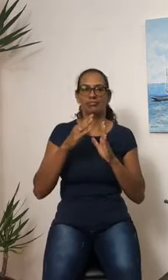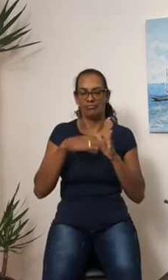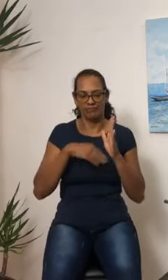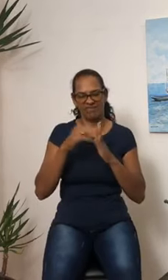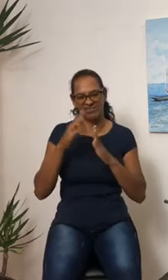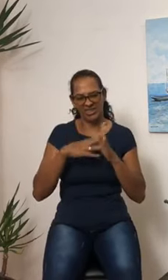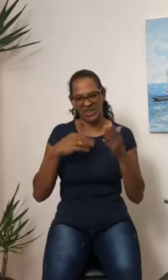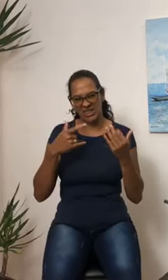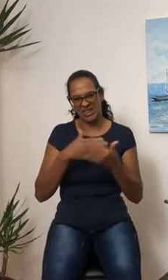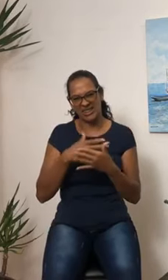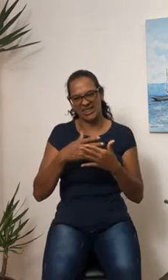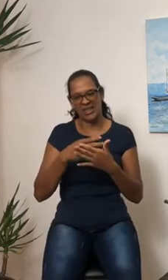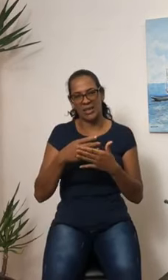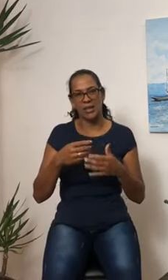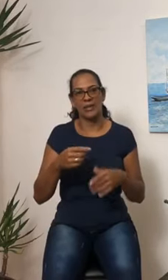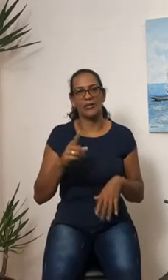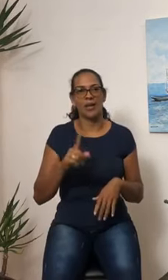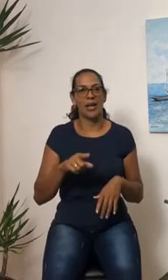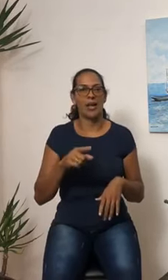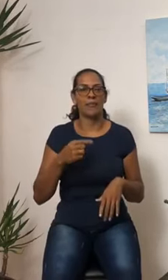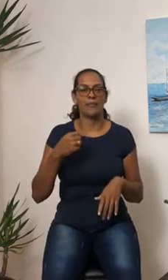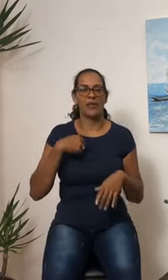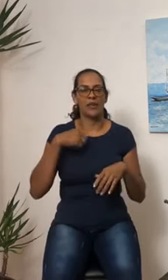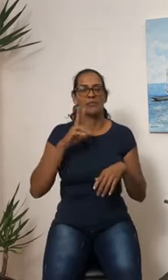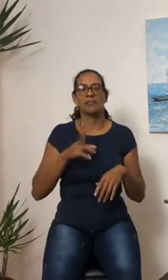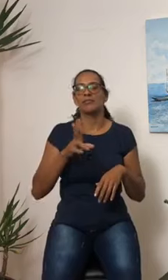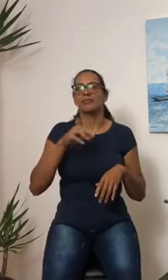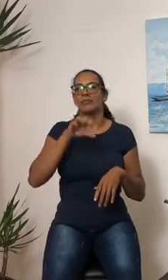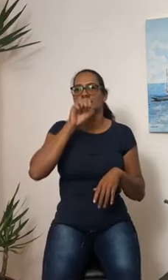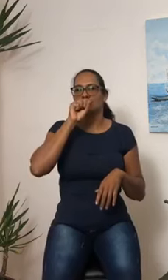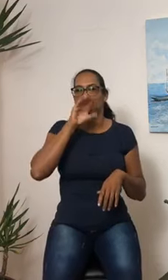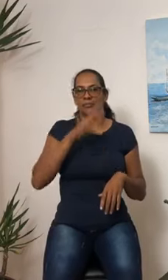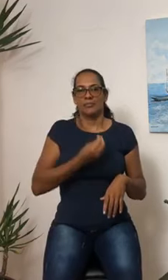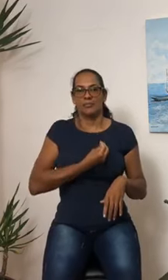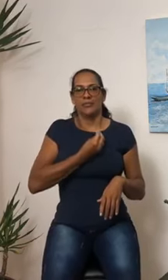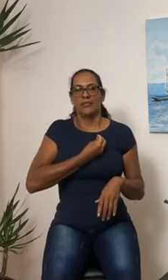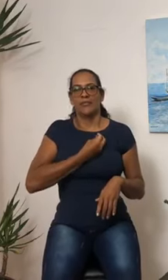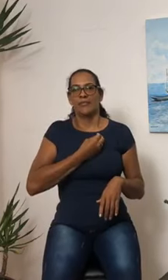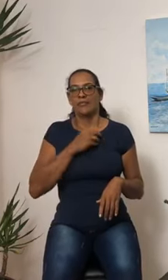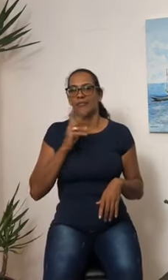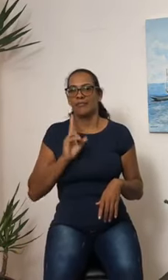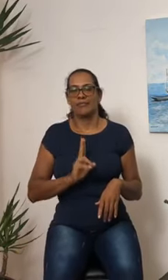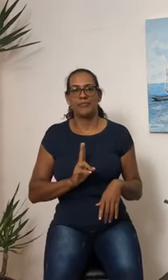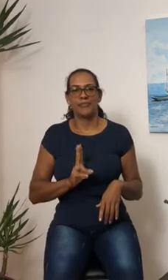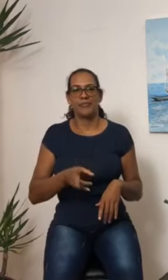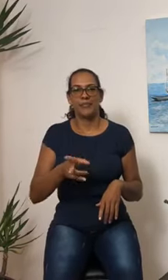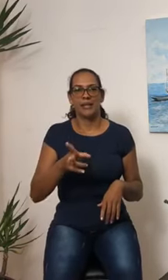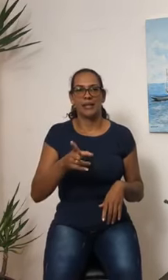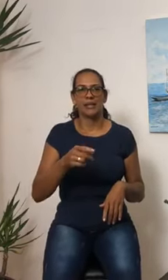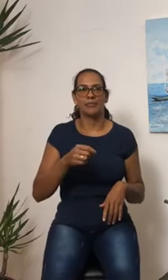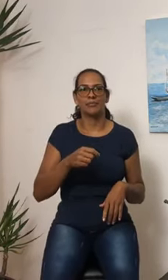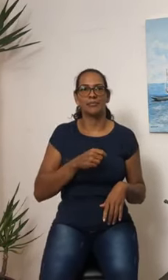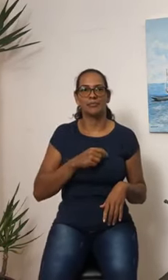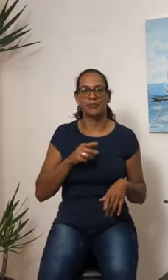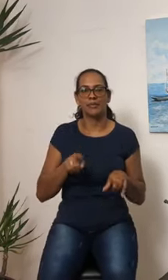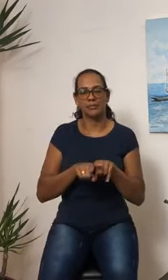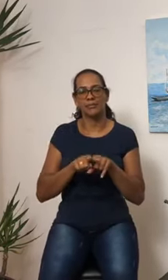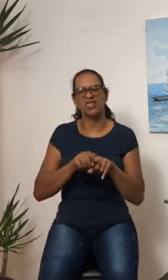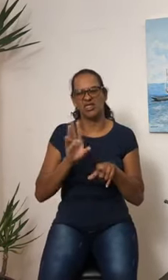cidade que, realmente, eu aprendi a respirar, viver, e que me deu a oportunidade até de eu ser seu